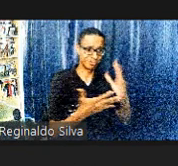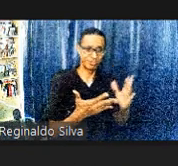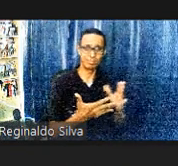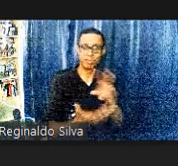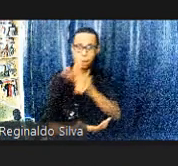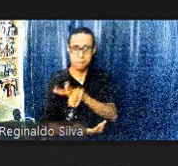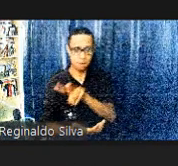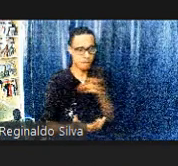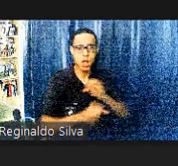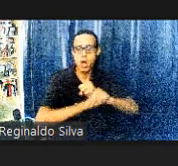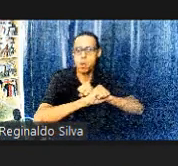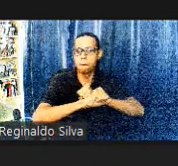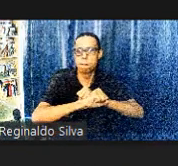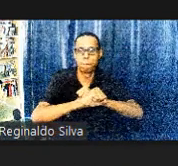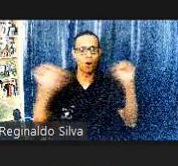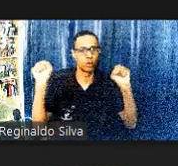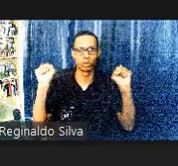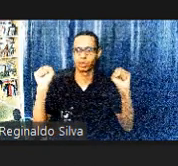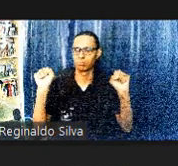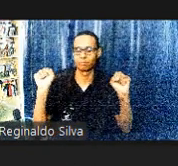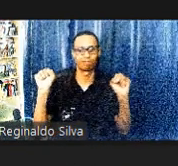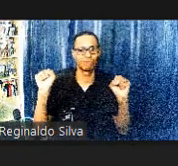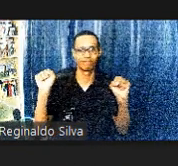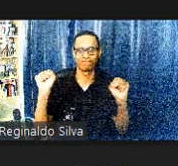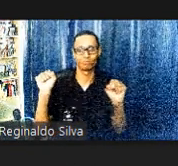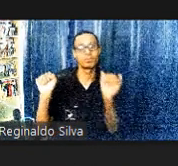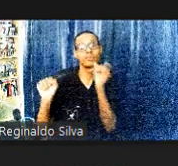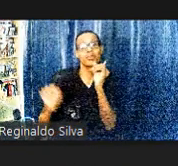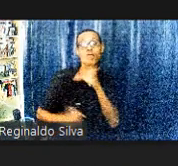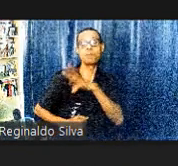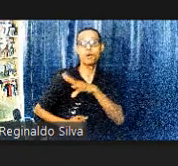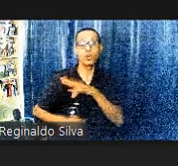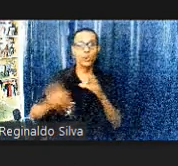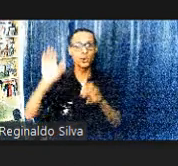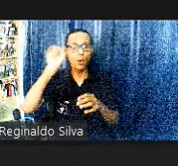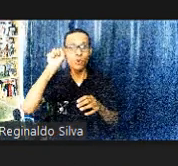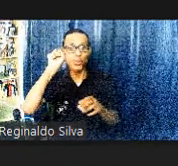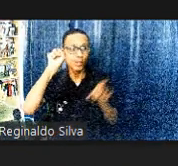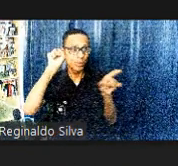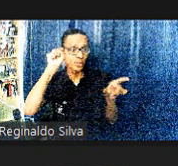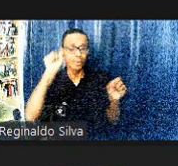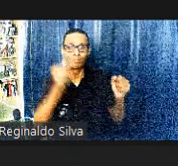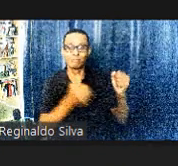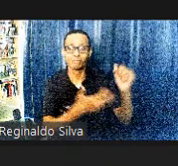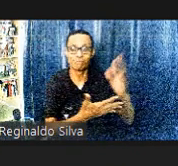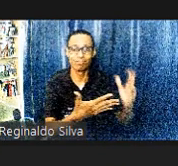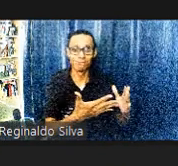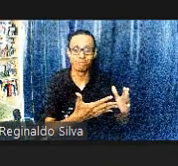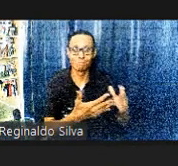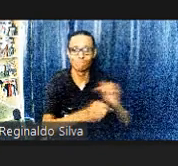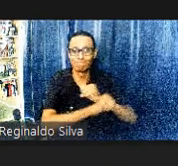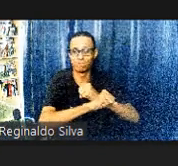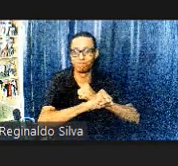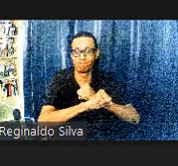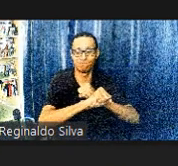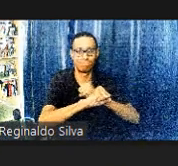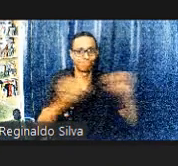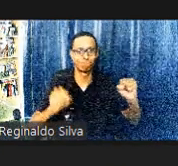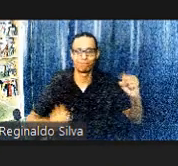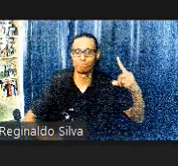língua, que é a língua portuguesa, que é a primeira língua para nós ouvintes, para a língua de sinais como segunda língua, e a gente não dominar a própria